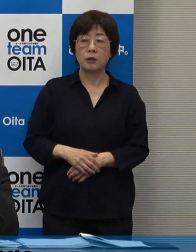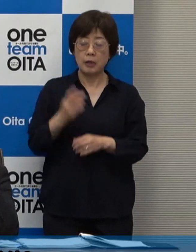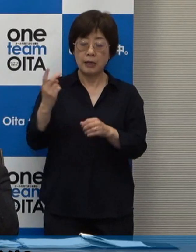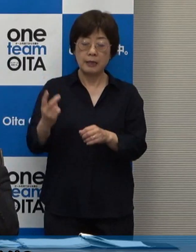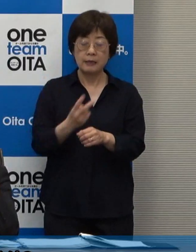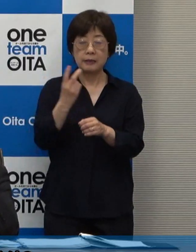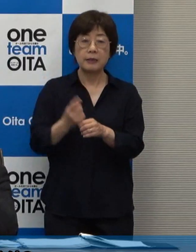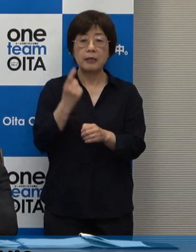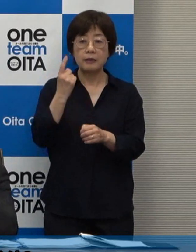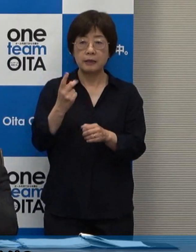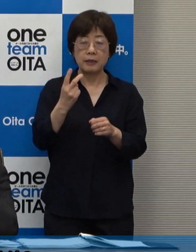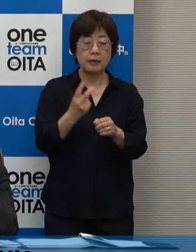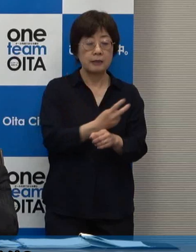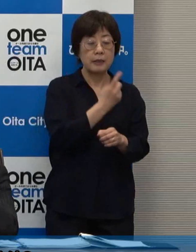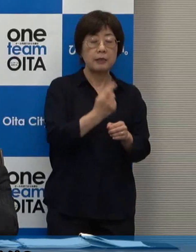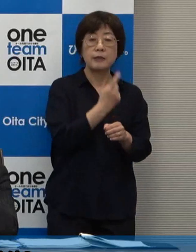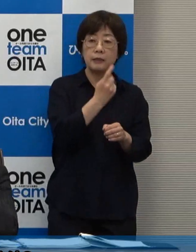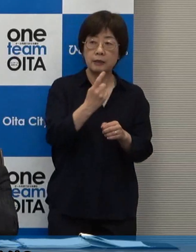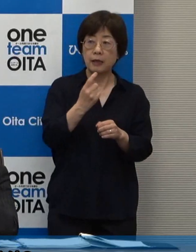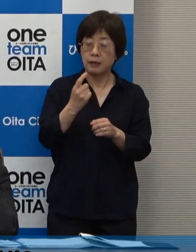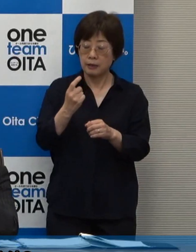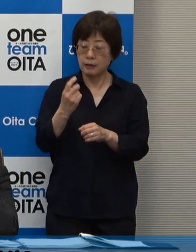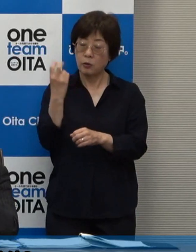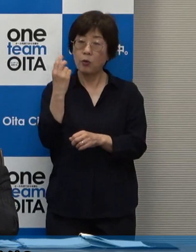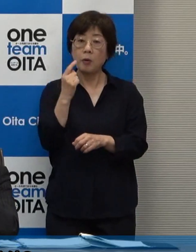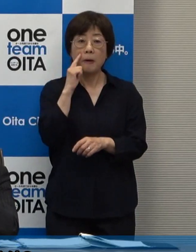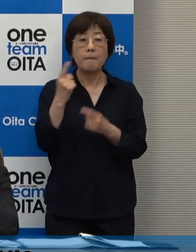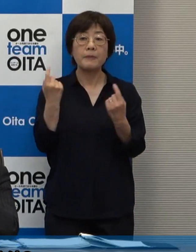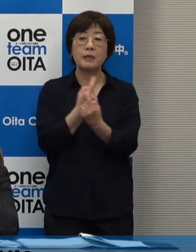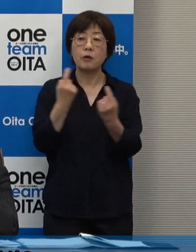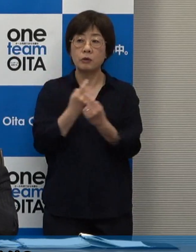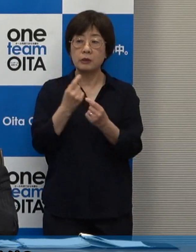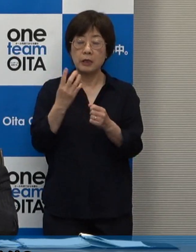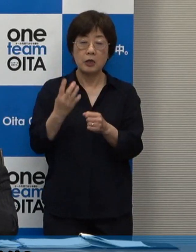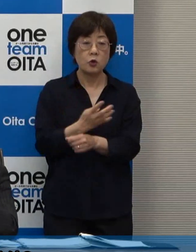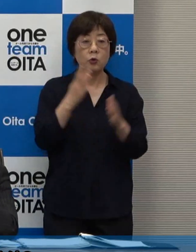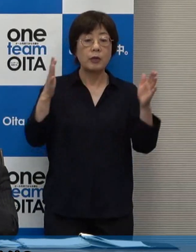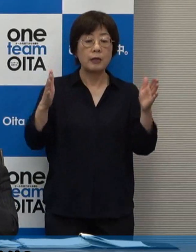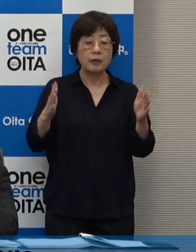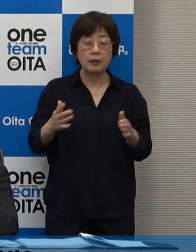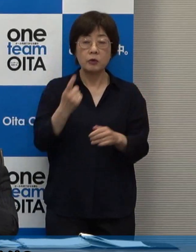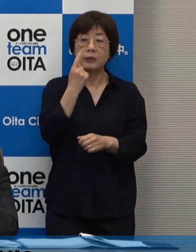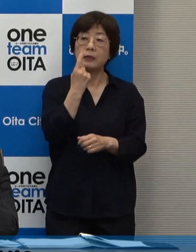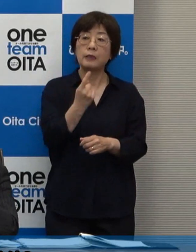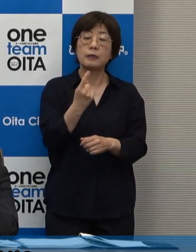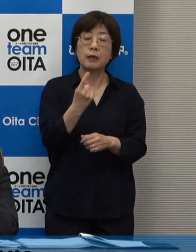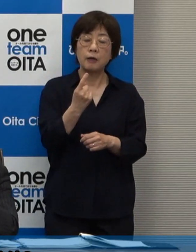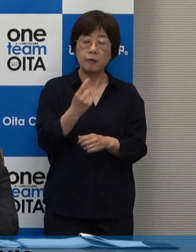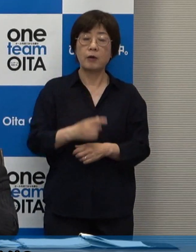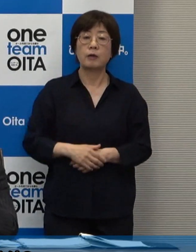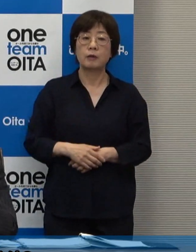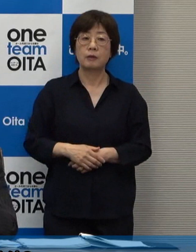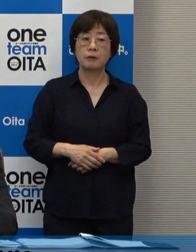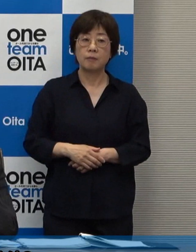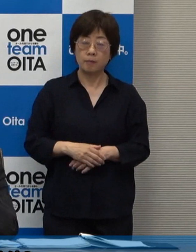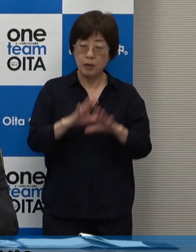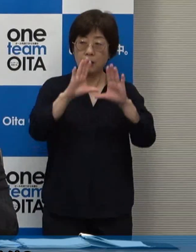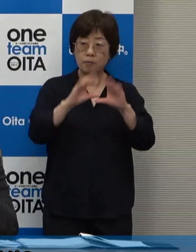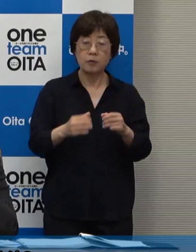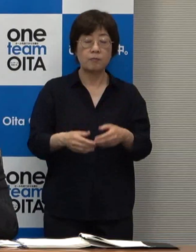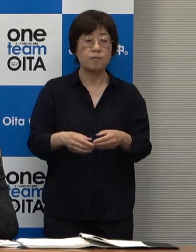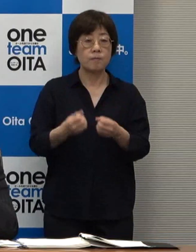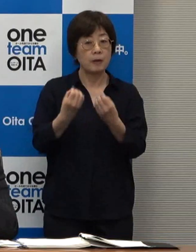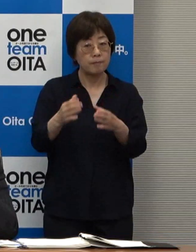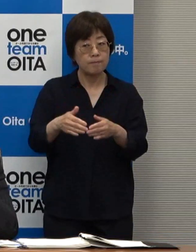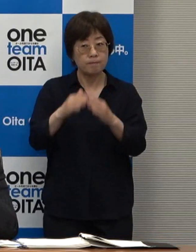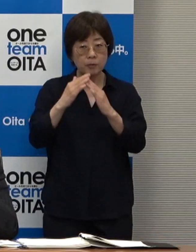年に1回で、4年に1回はしっかり、まあ、かなりのものが作り直せると、そういうふうに